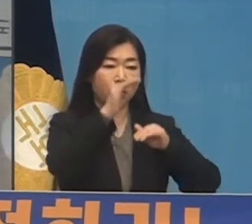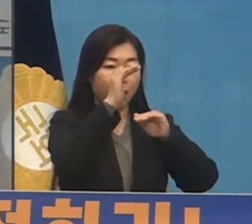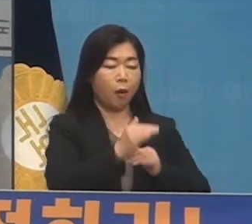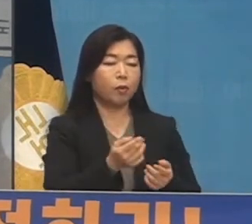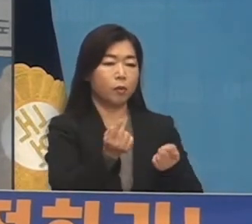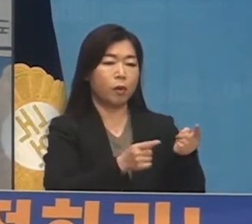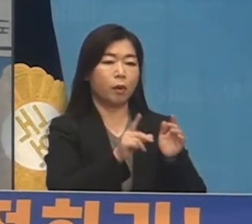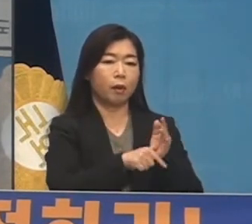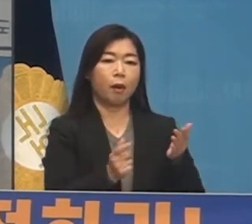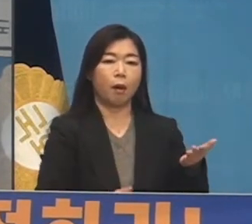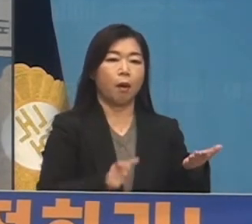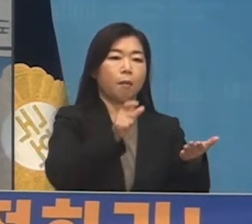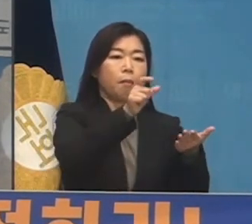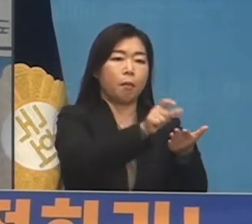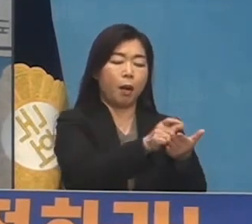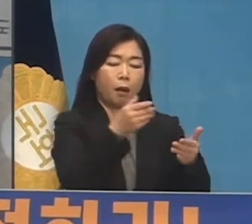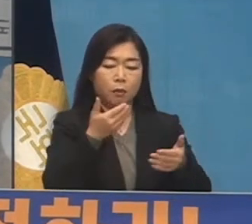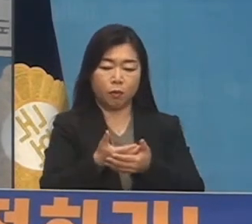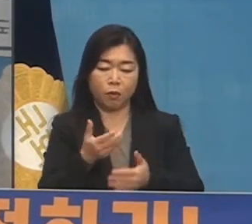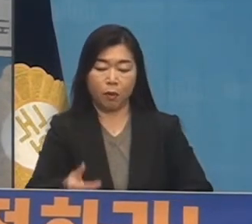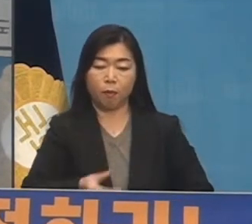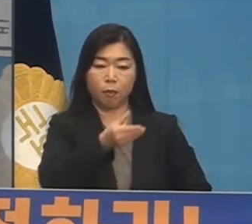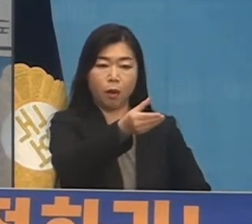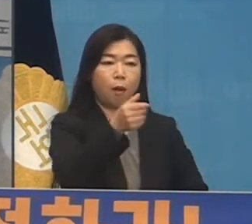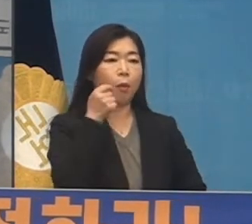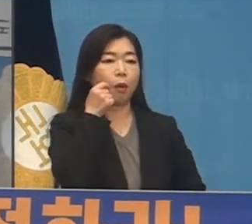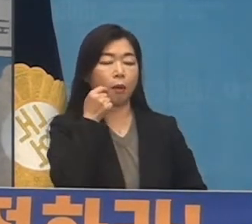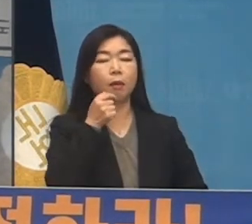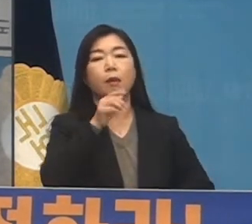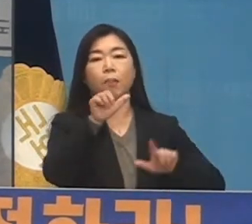안건조정위원회에서 상정조차 되지 않은 상태입니다.